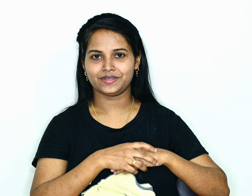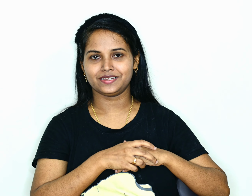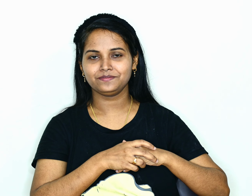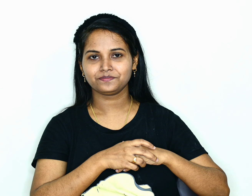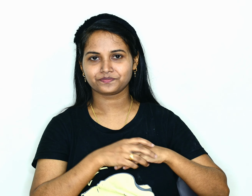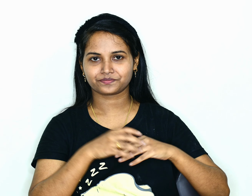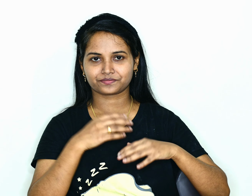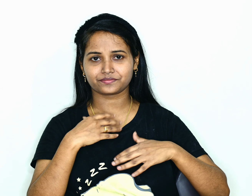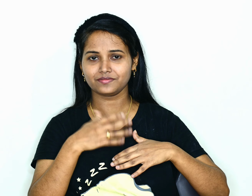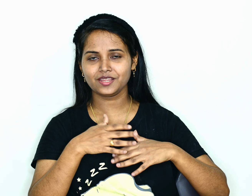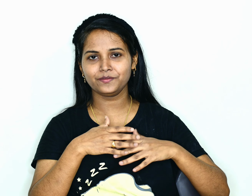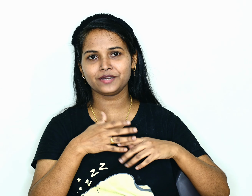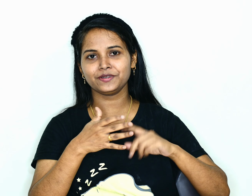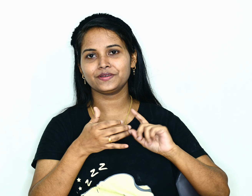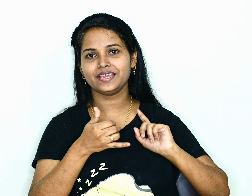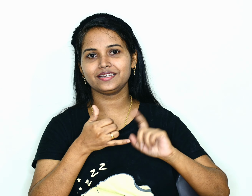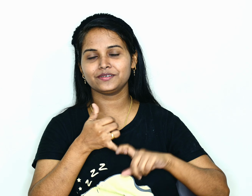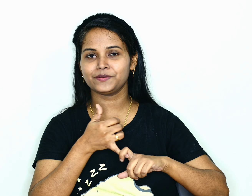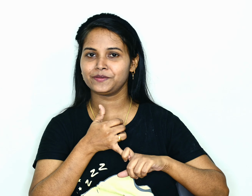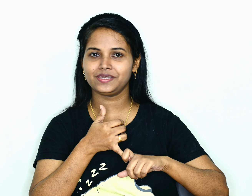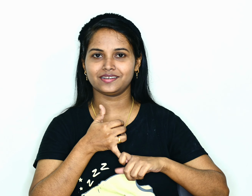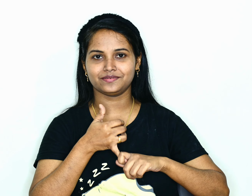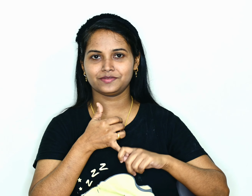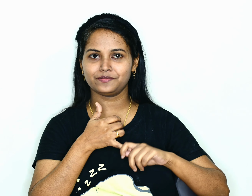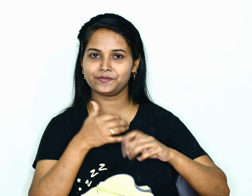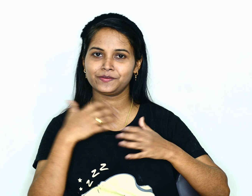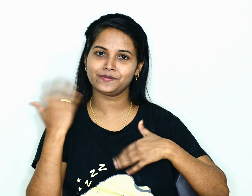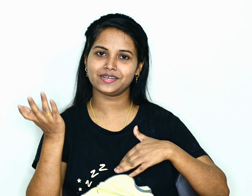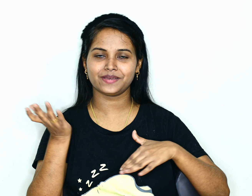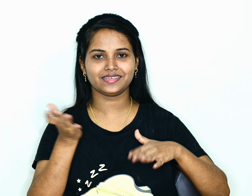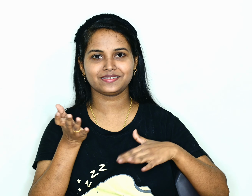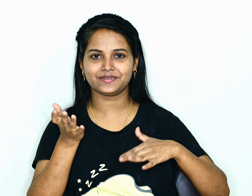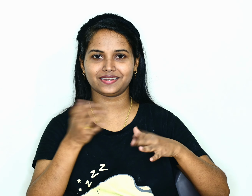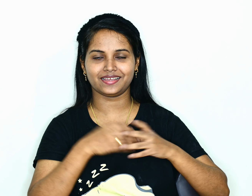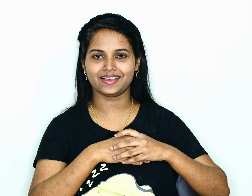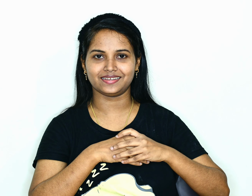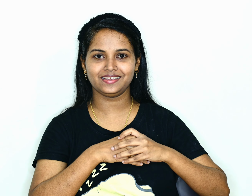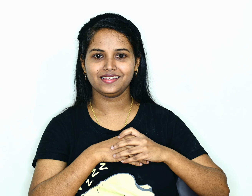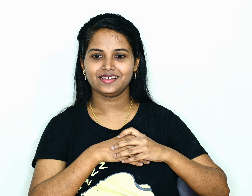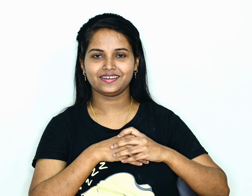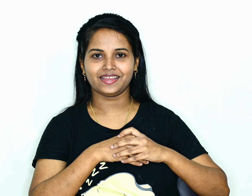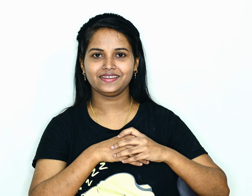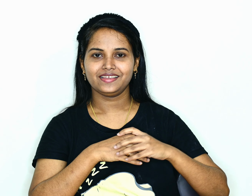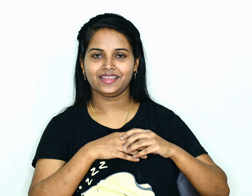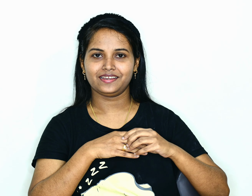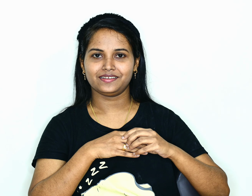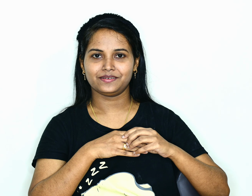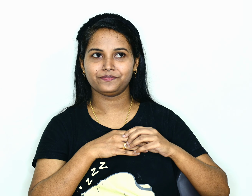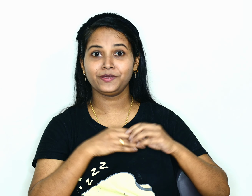गए हम। मैं एडमिट हो गई एंड मम्मी भी और मम्मी का पैकिंग सब करके आ गई नाइट एंड मैं